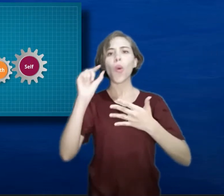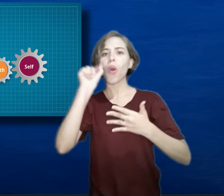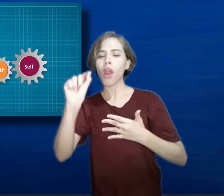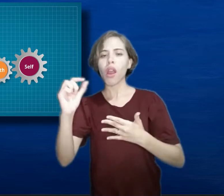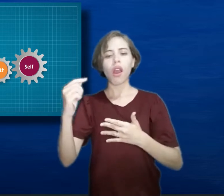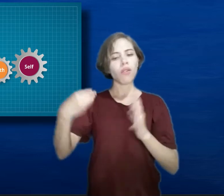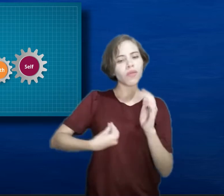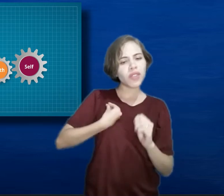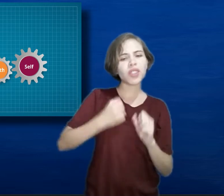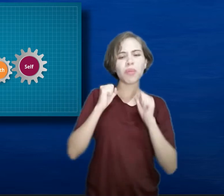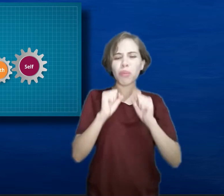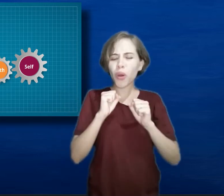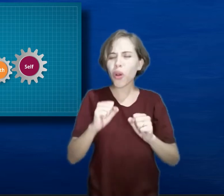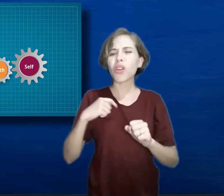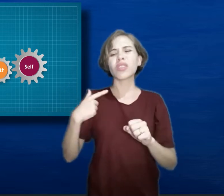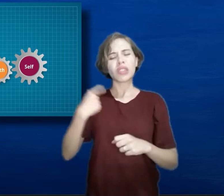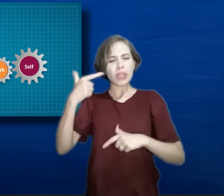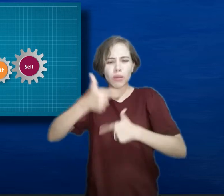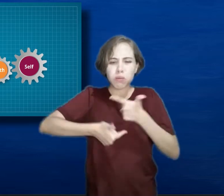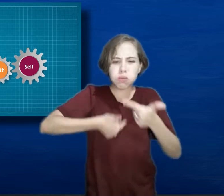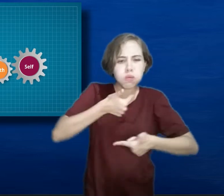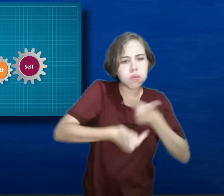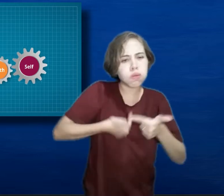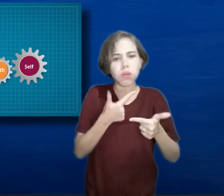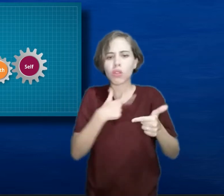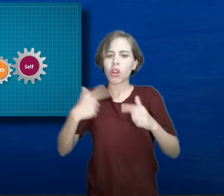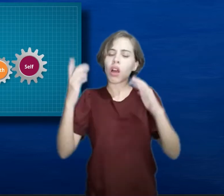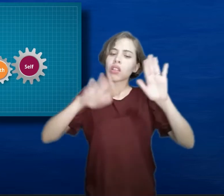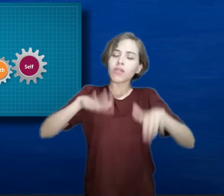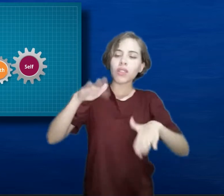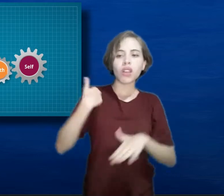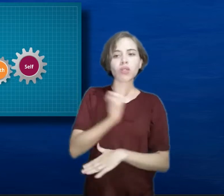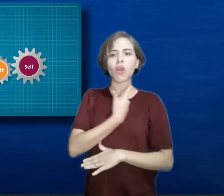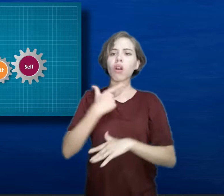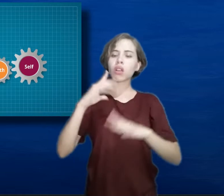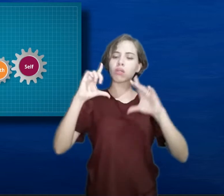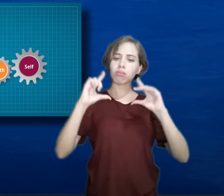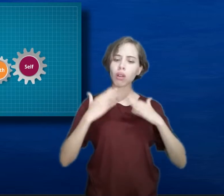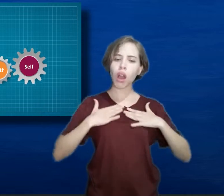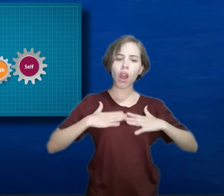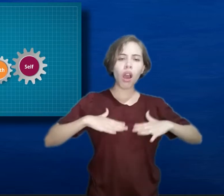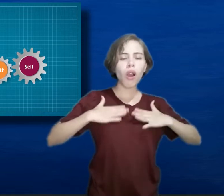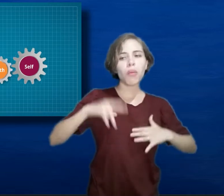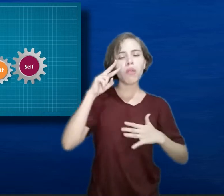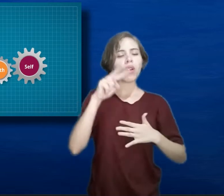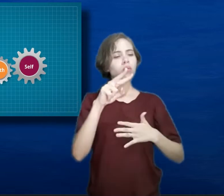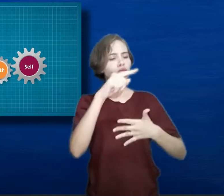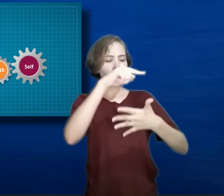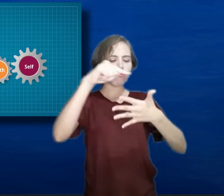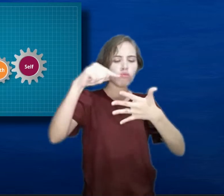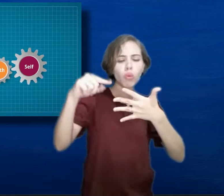O elemento final é a obrigação para conosco mesmo. A vida pode ser muito atarefada. É importante